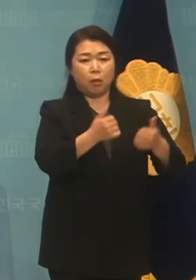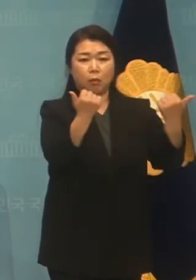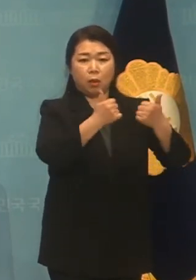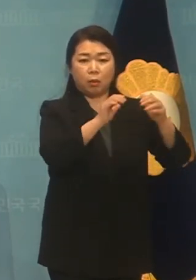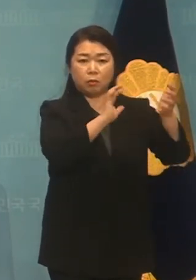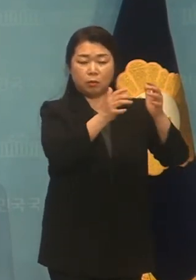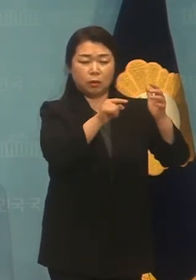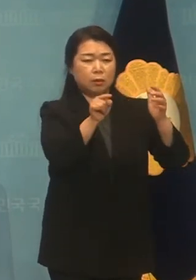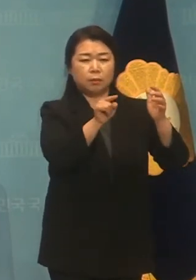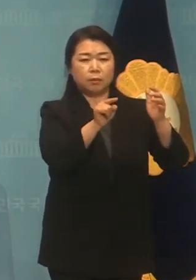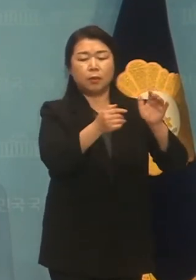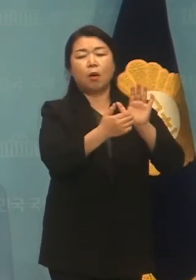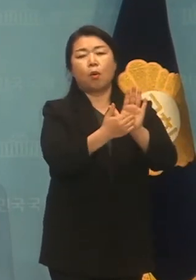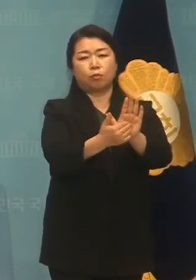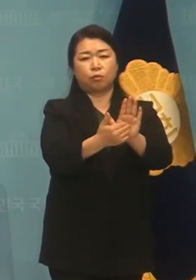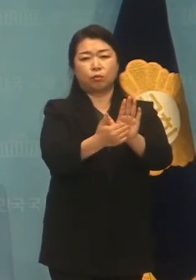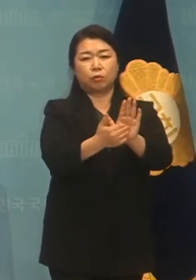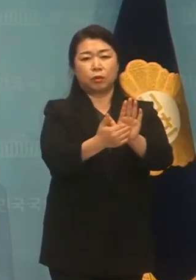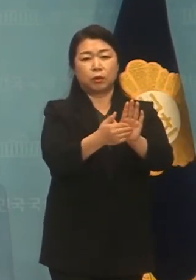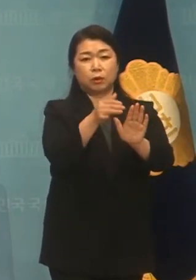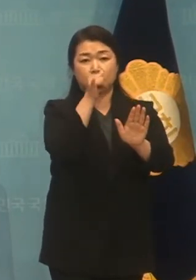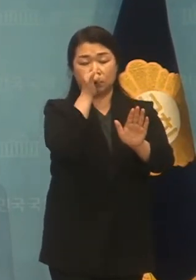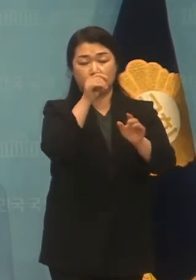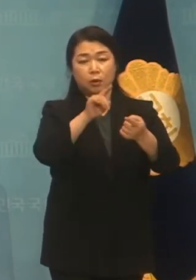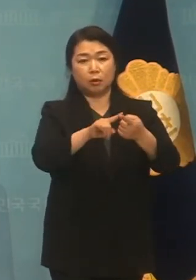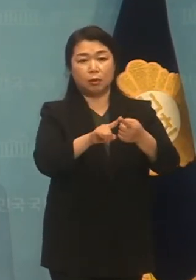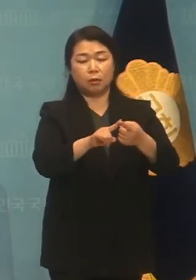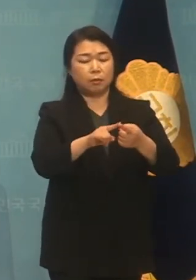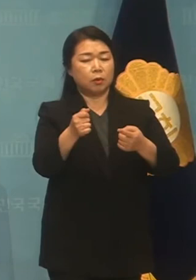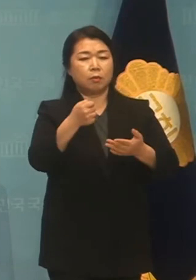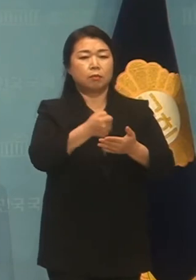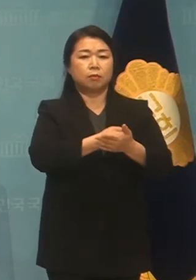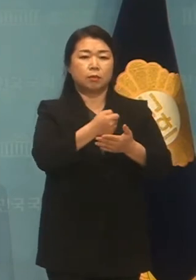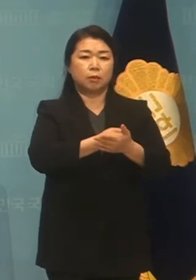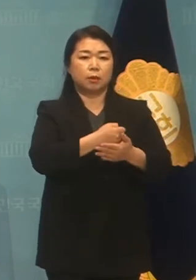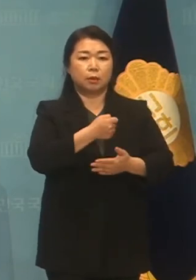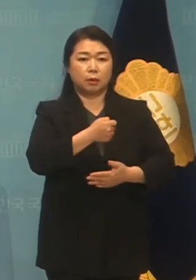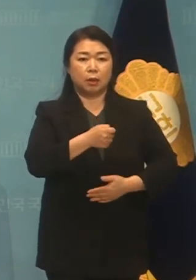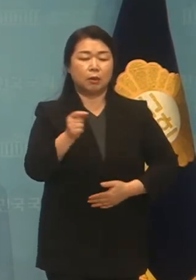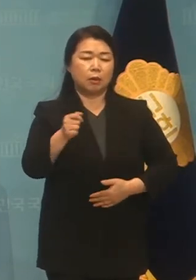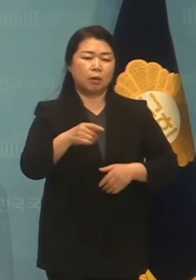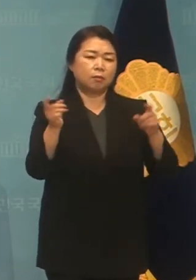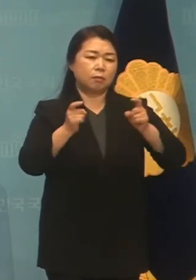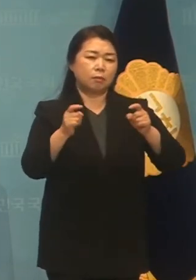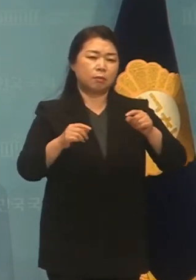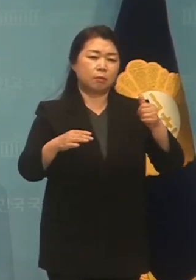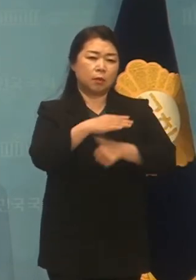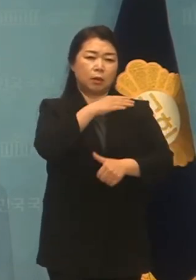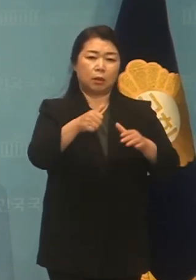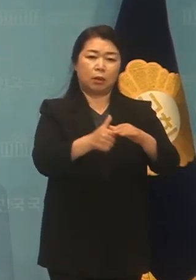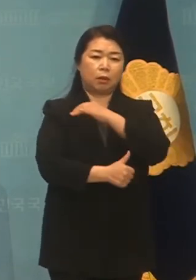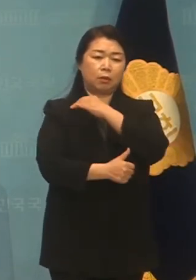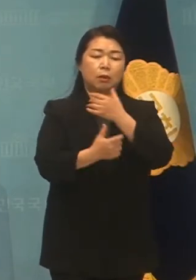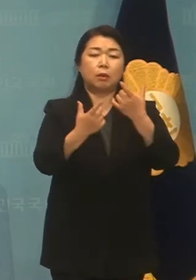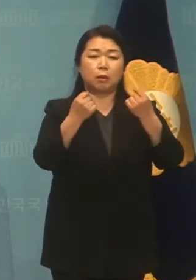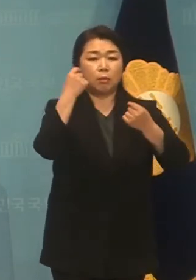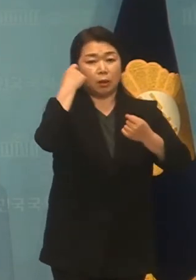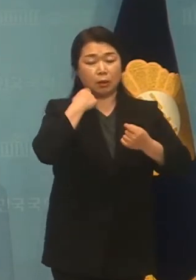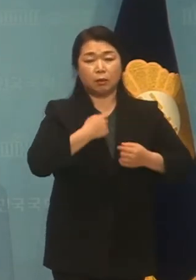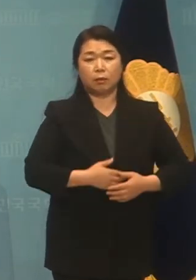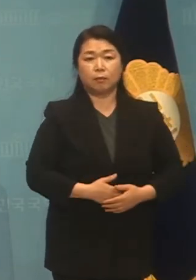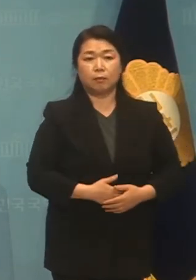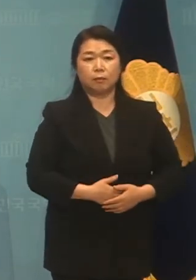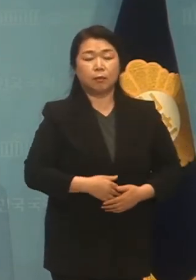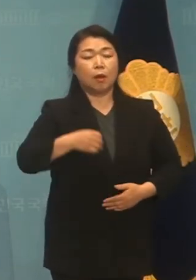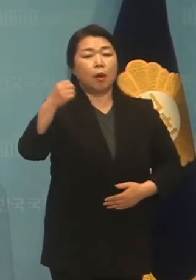회의 자체를 거부하는 것에 대해서는 대단히 유감이다, 대단히 정쟁적이다 이렇게 보지 않을 수 없습니다. 또